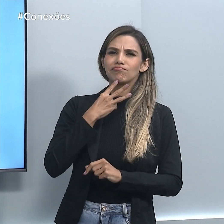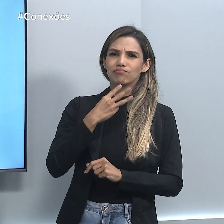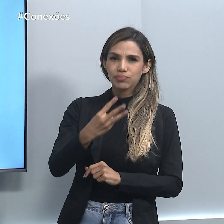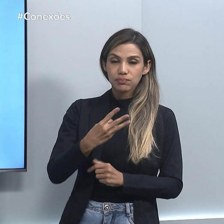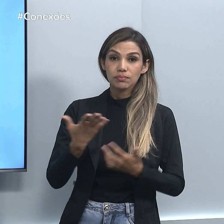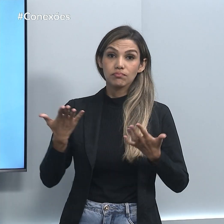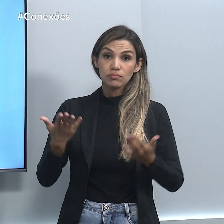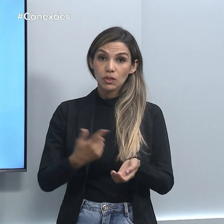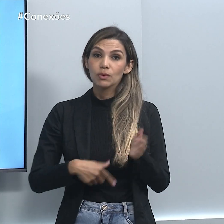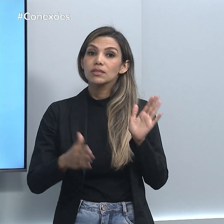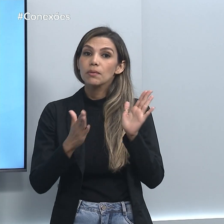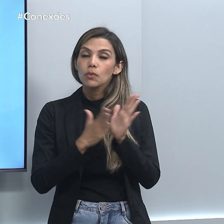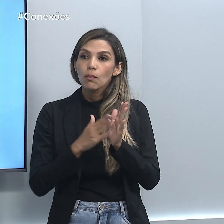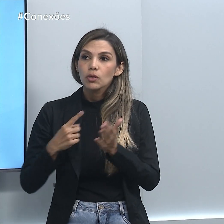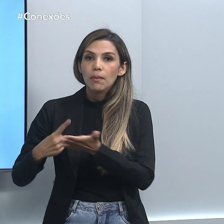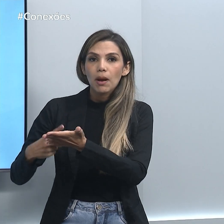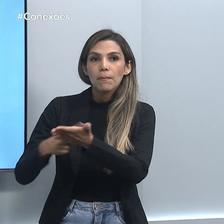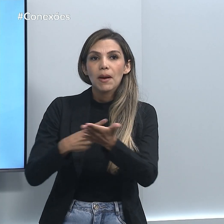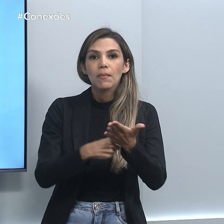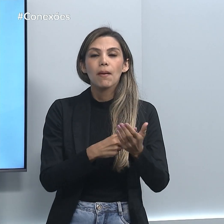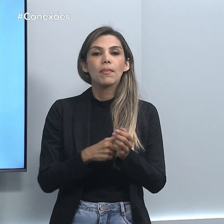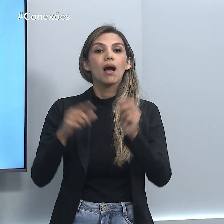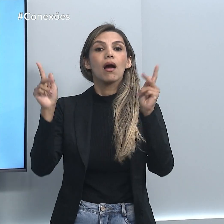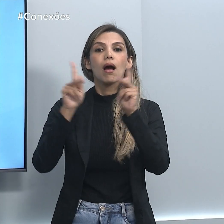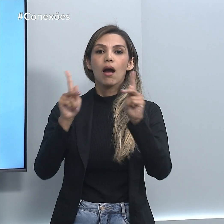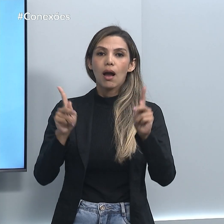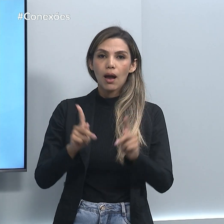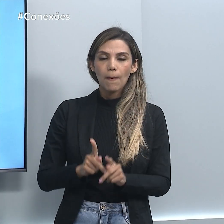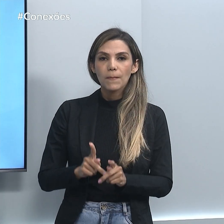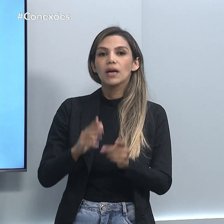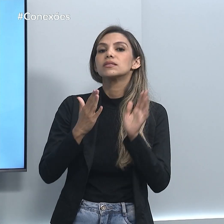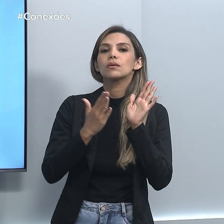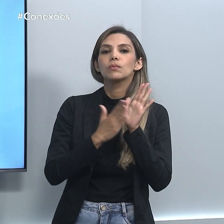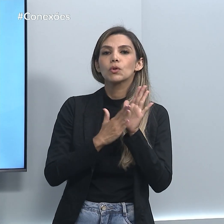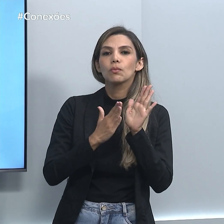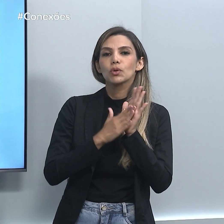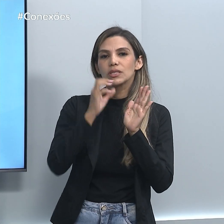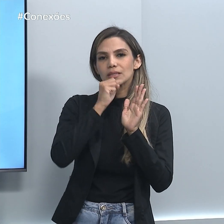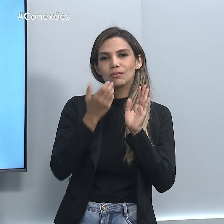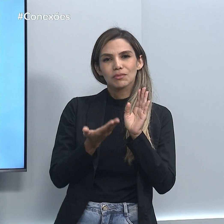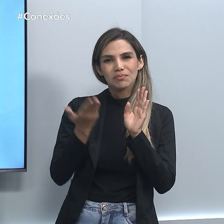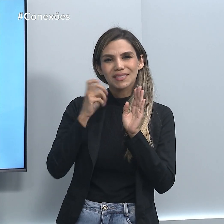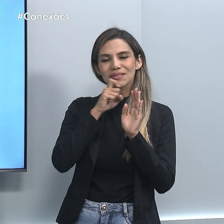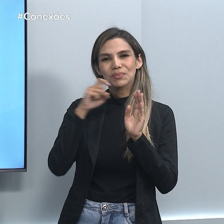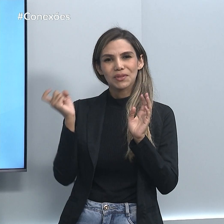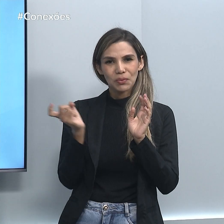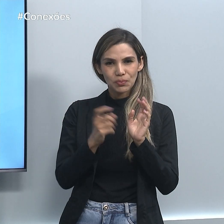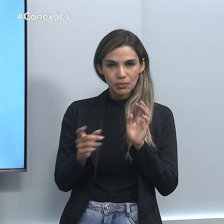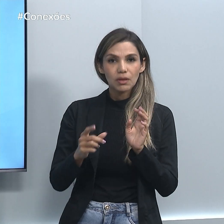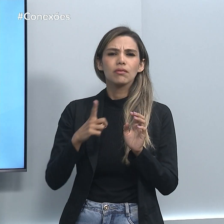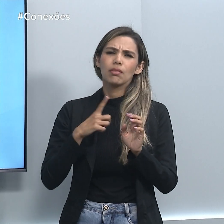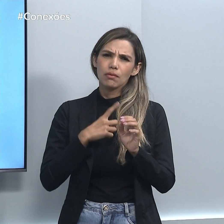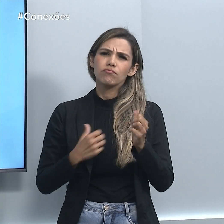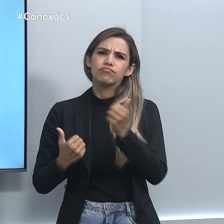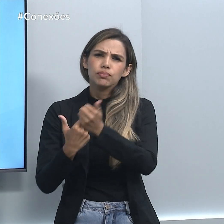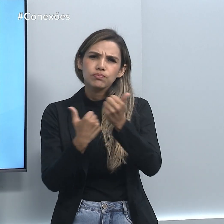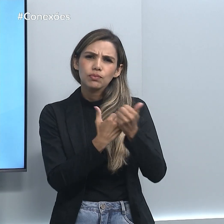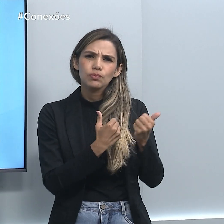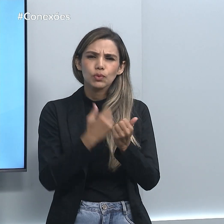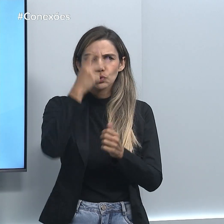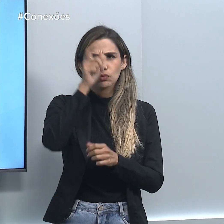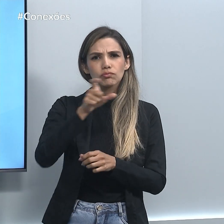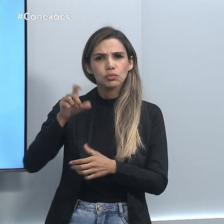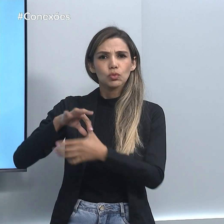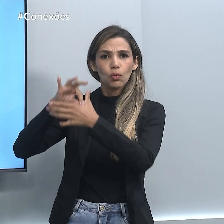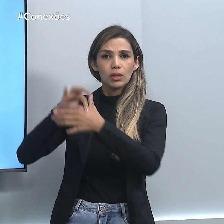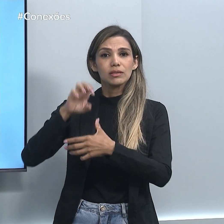A proposta de cessar-fogo foi feita no último sábado pela Ucrânia e recebeu o apoio de líderes europeus,